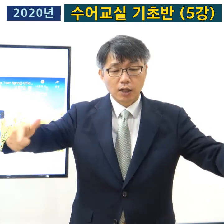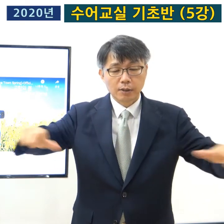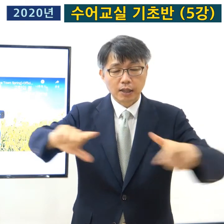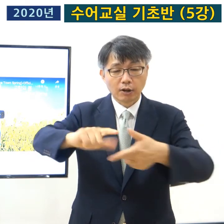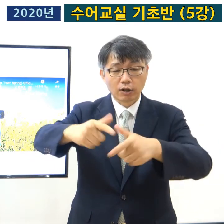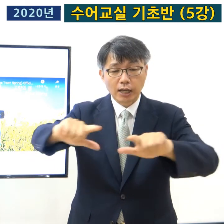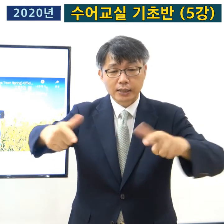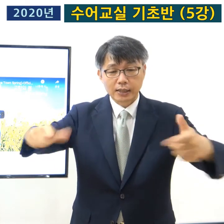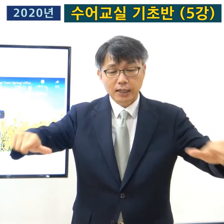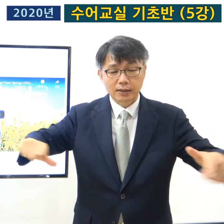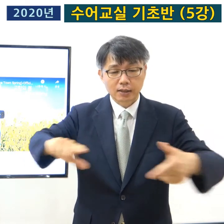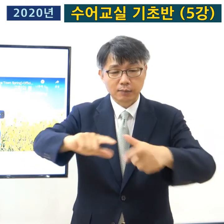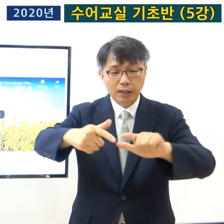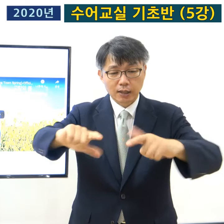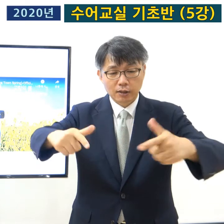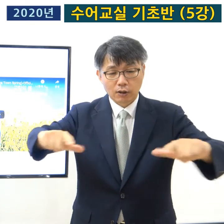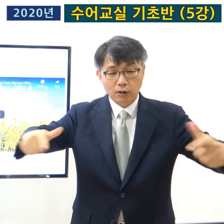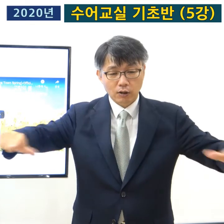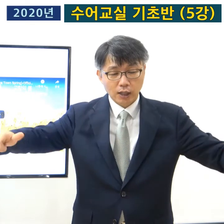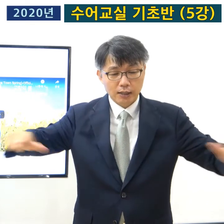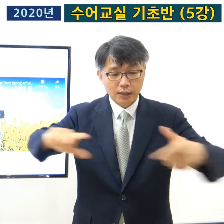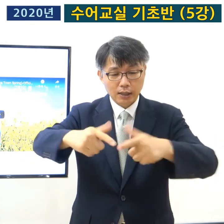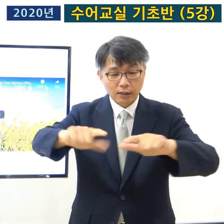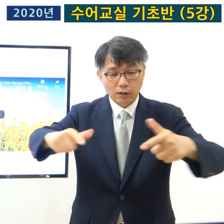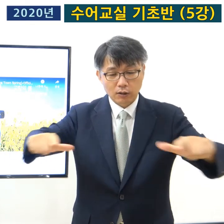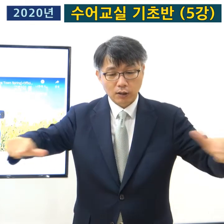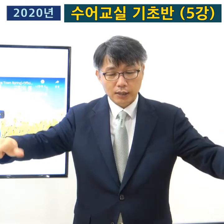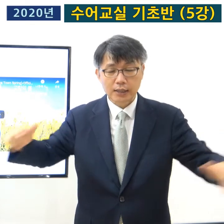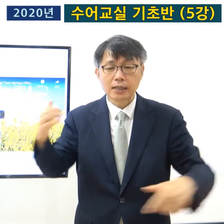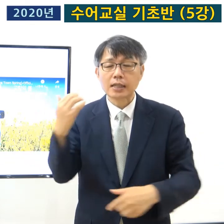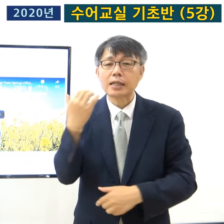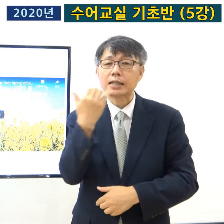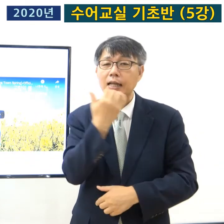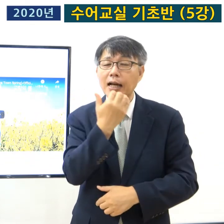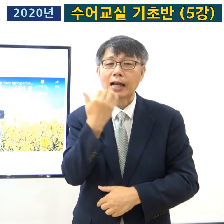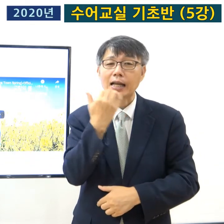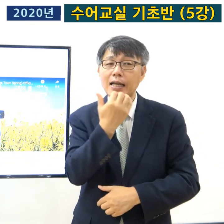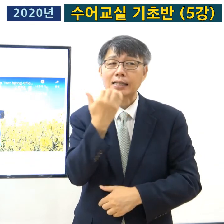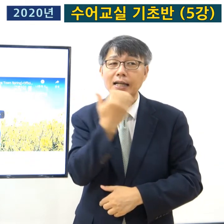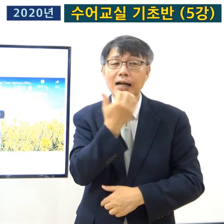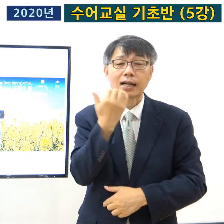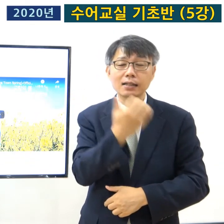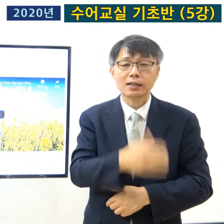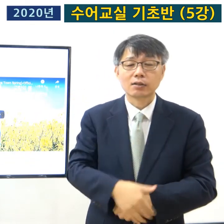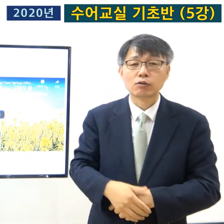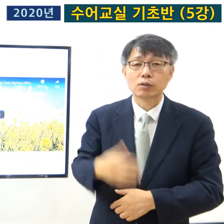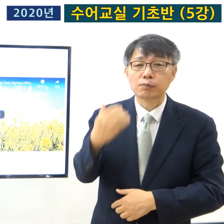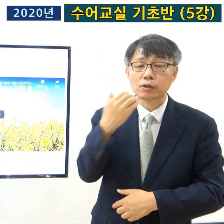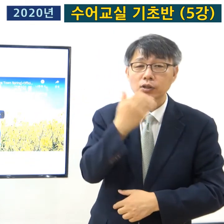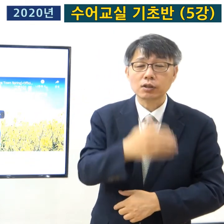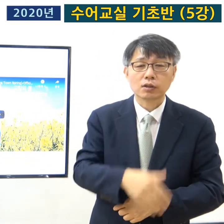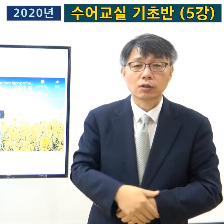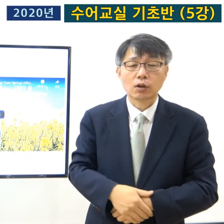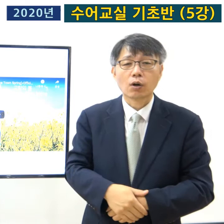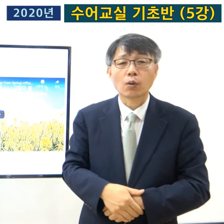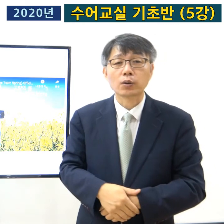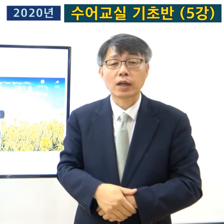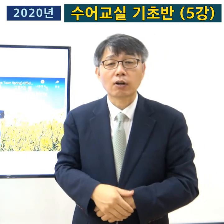이게 여러 가지라는 뜻입니다. 여러 가지 색깔 울긋불긋